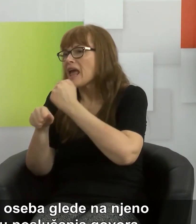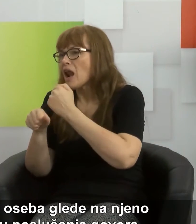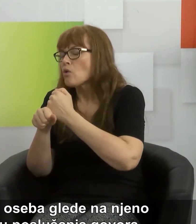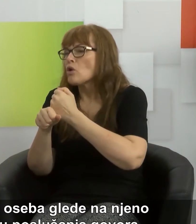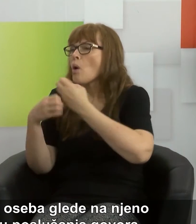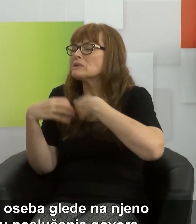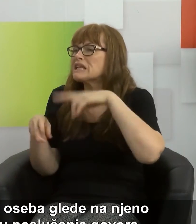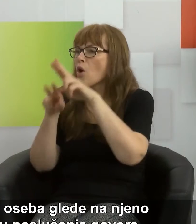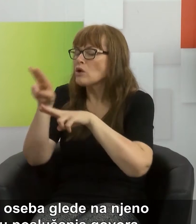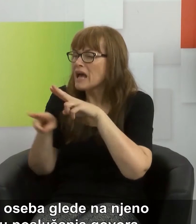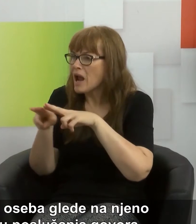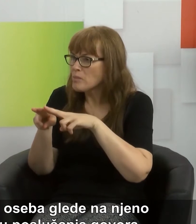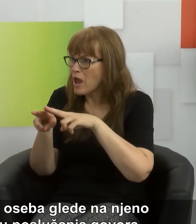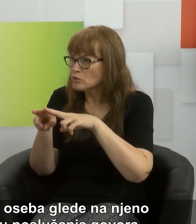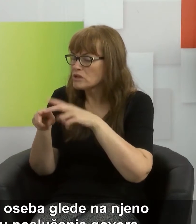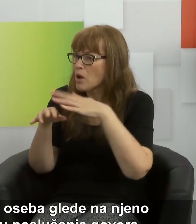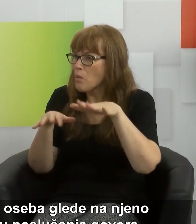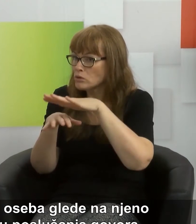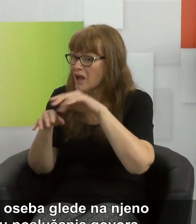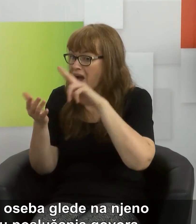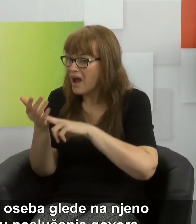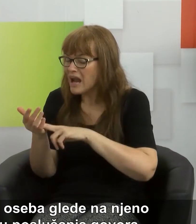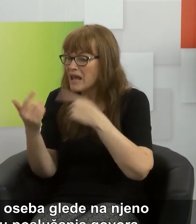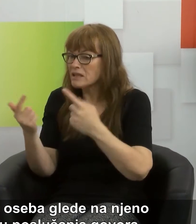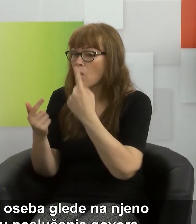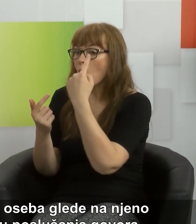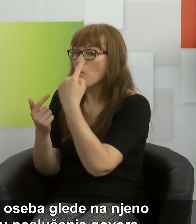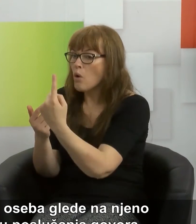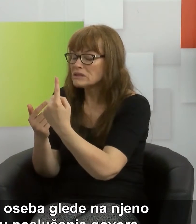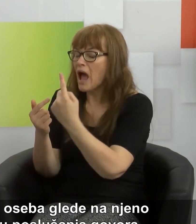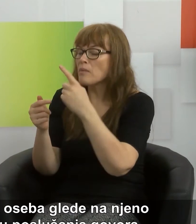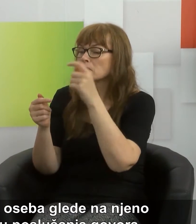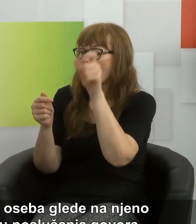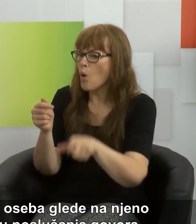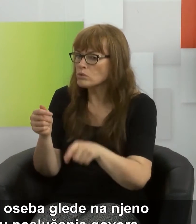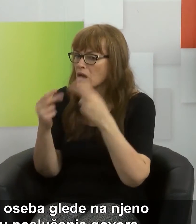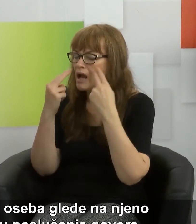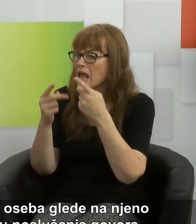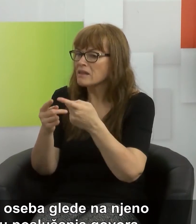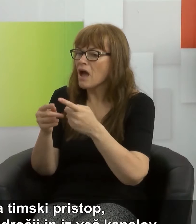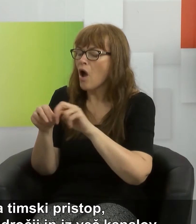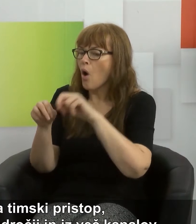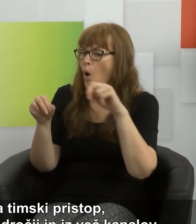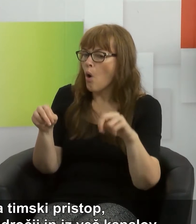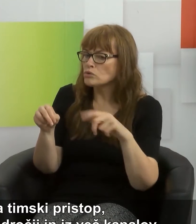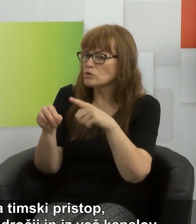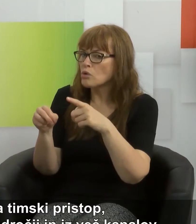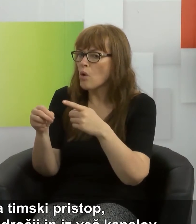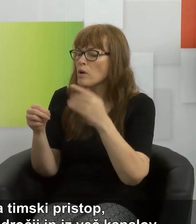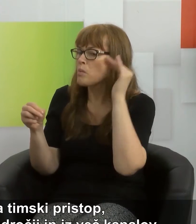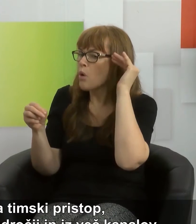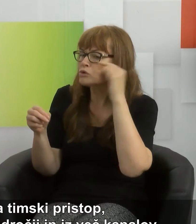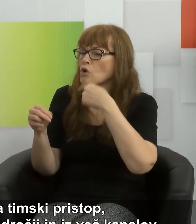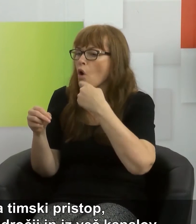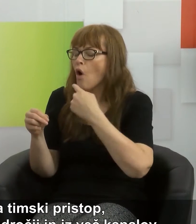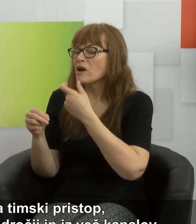res lahko ta posamezna oseba, glede na njeno odstopanje na področju poslušanja, govora in jezika,